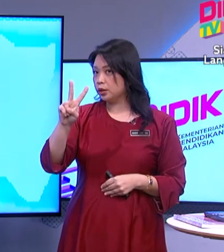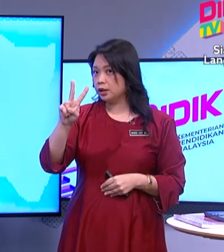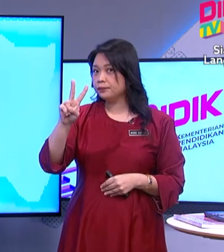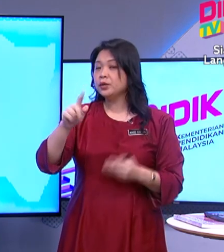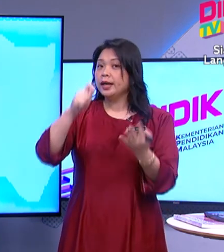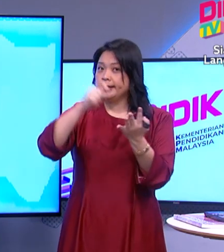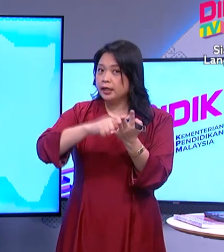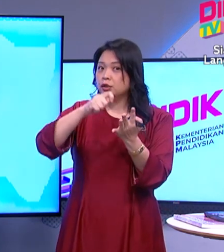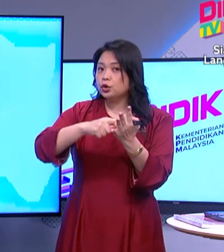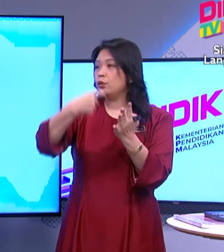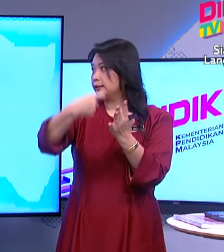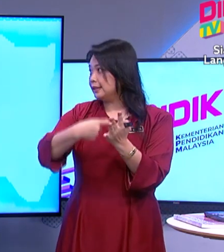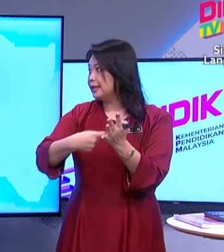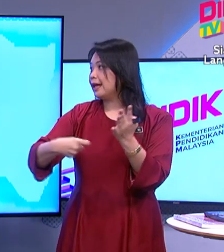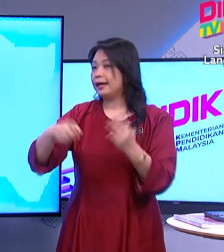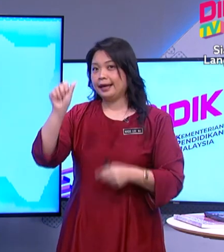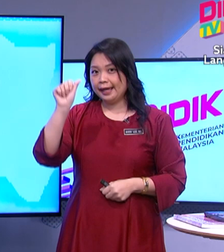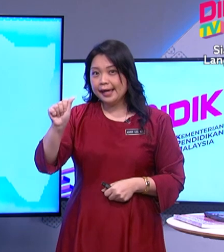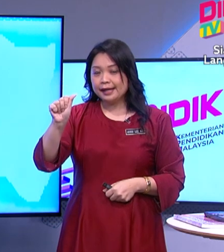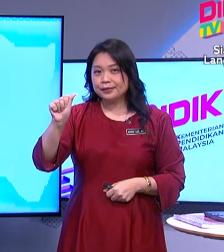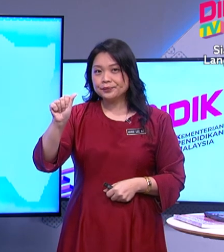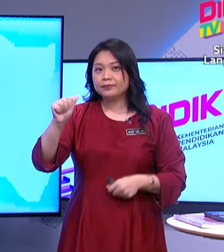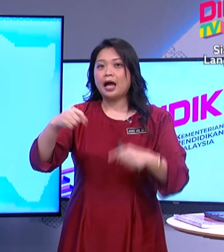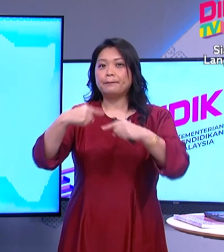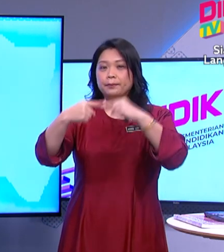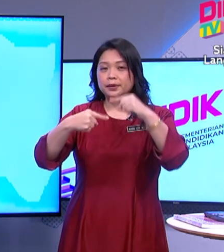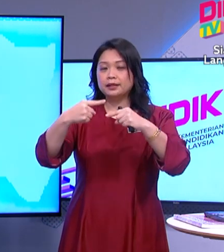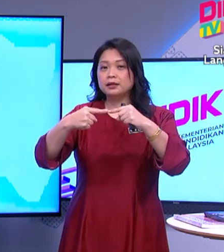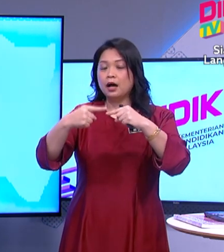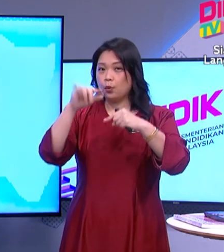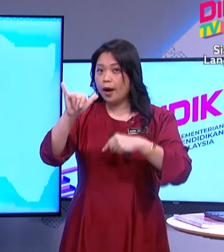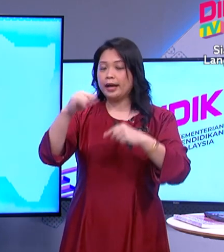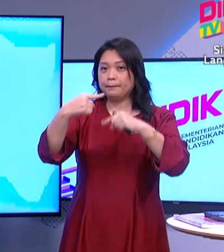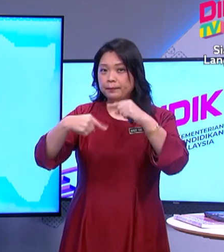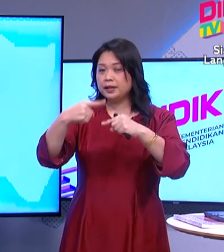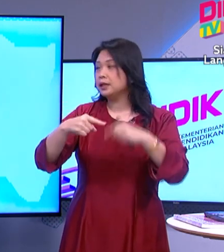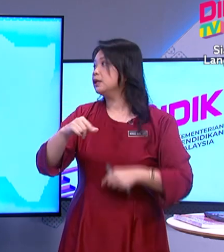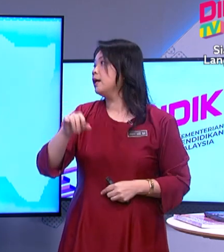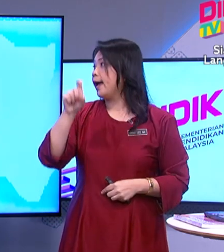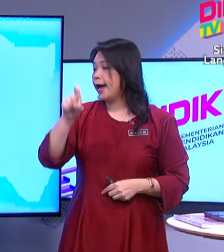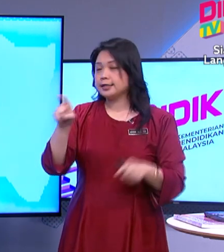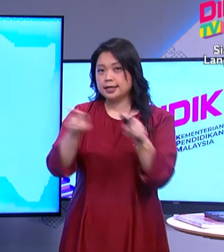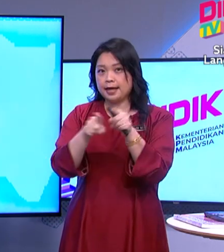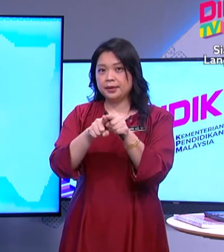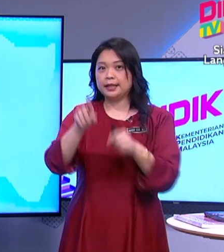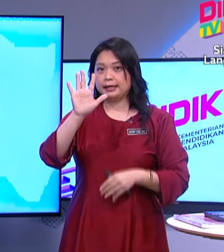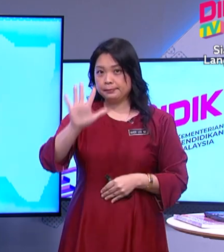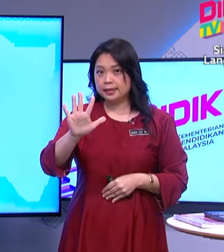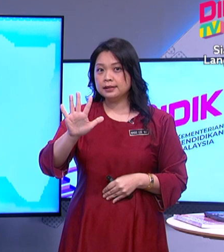tubuh hitung nilai E apa pilek away apabila x = 5